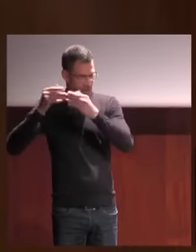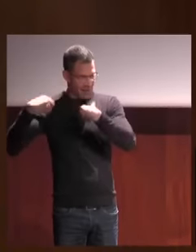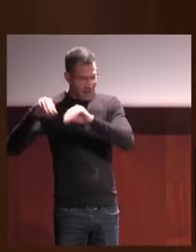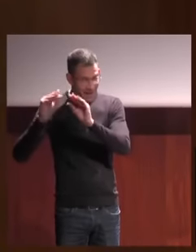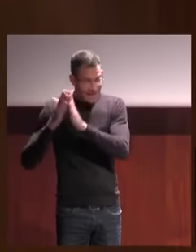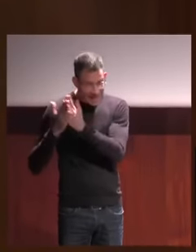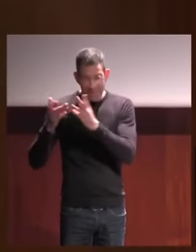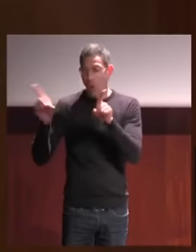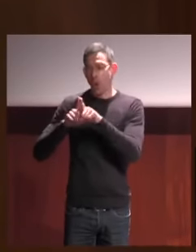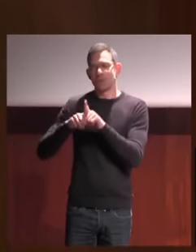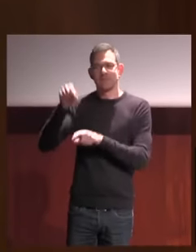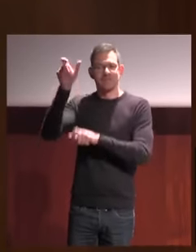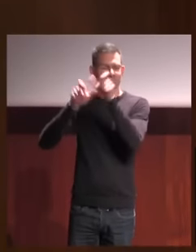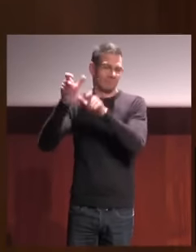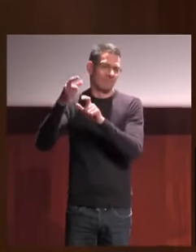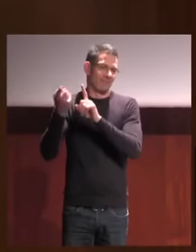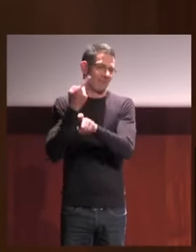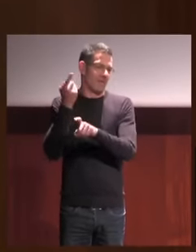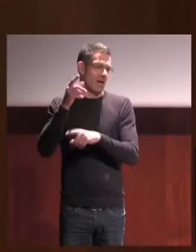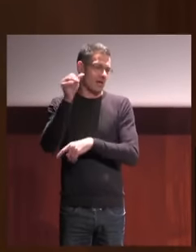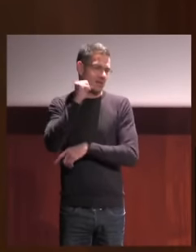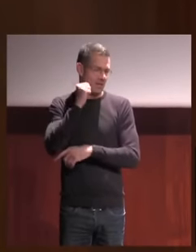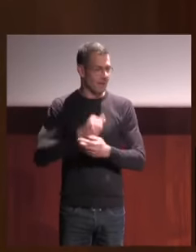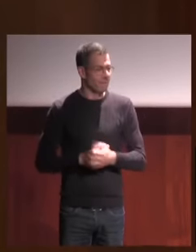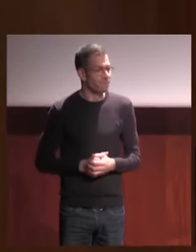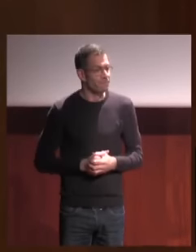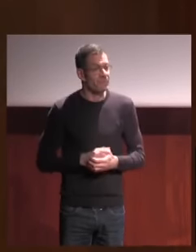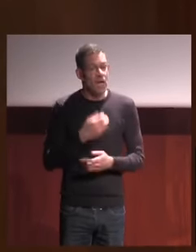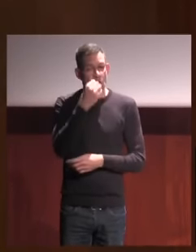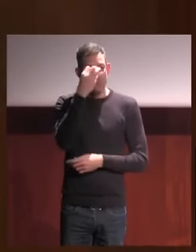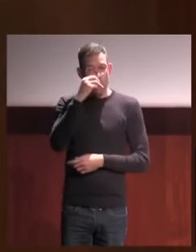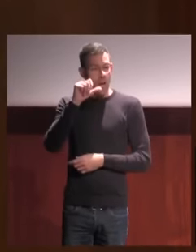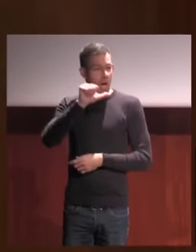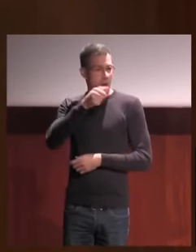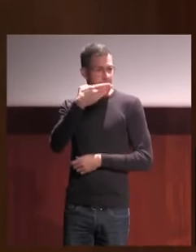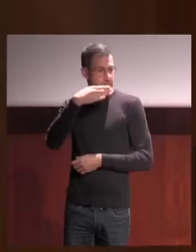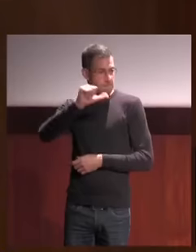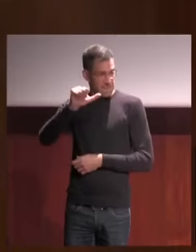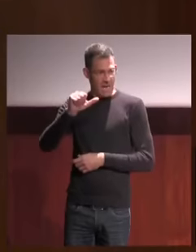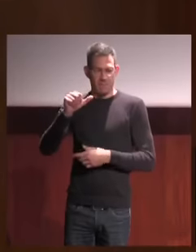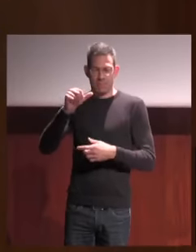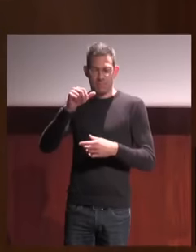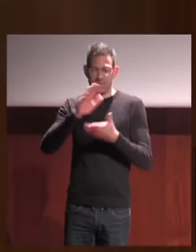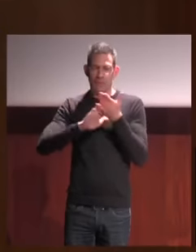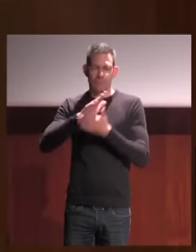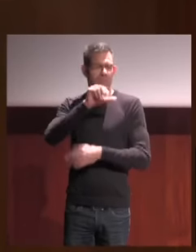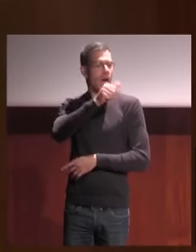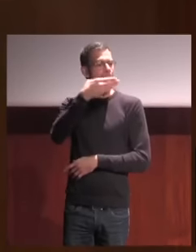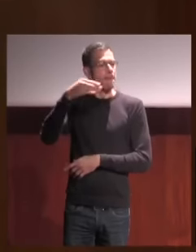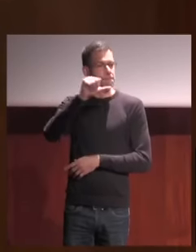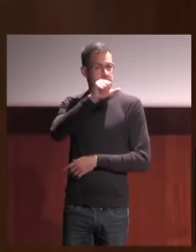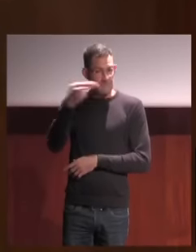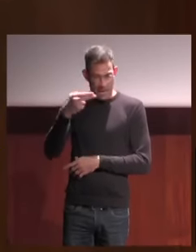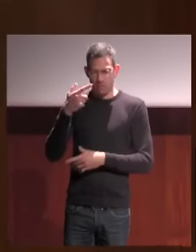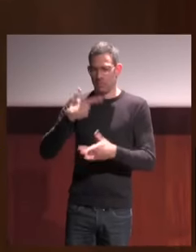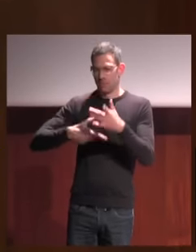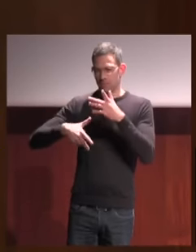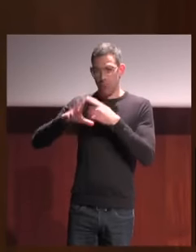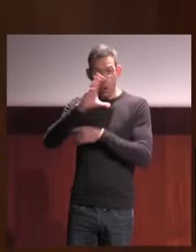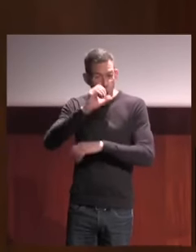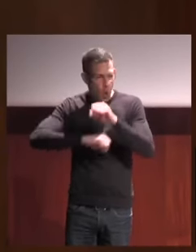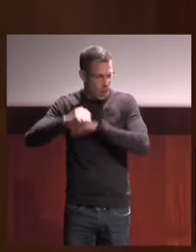sourds. Flora Hamann, co-organisatrice de cet atelier, introduira cet après-midi d'échanges et de